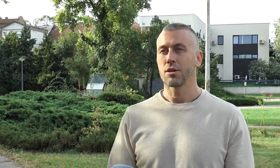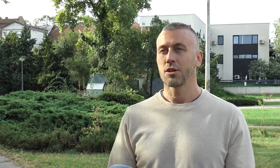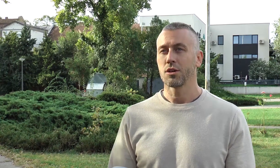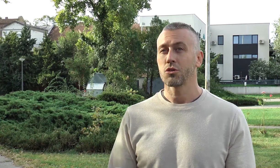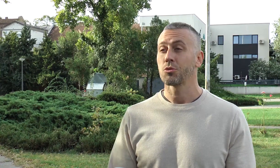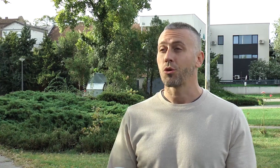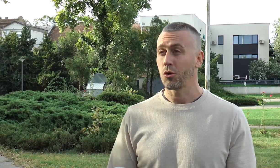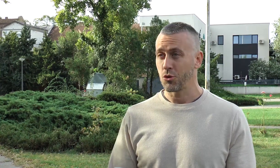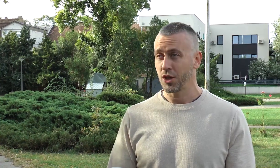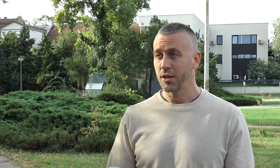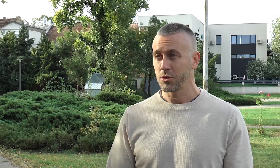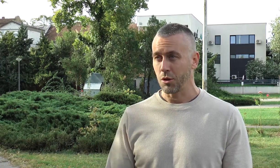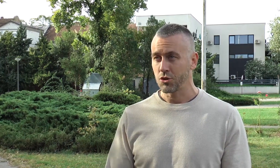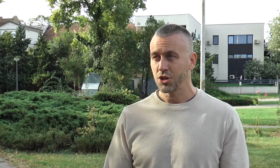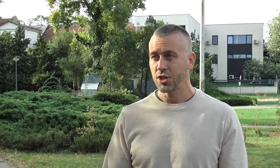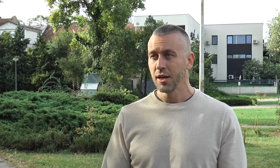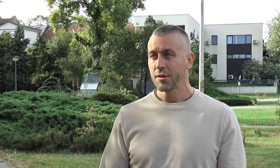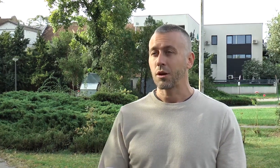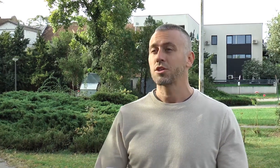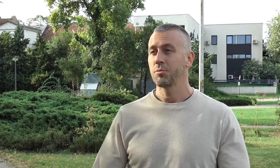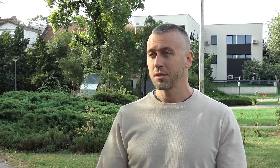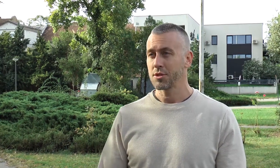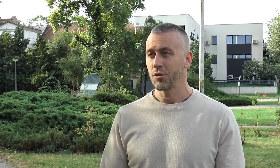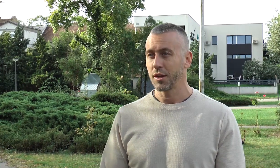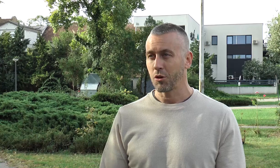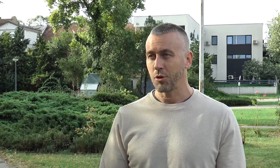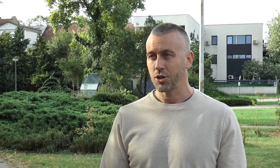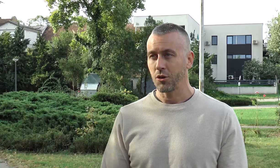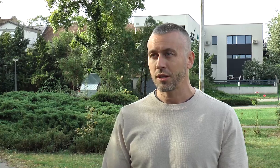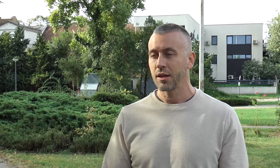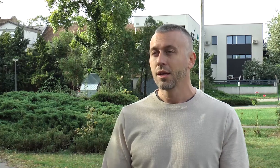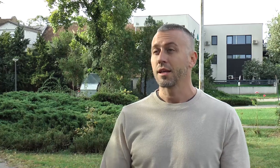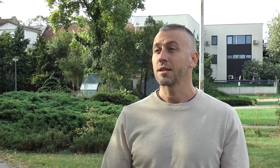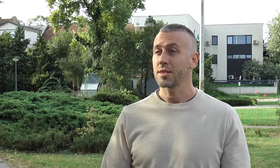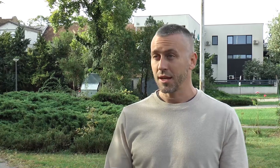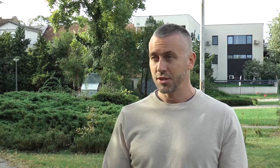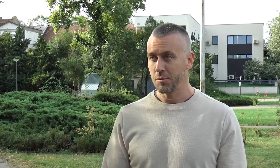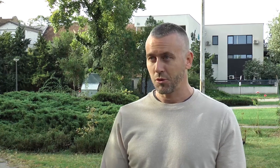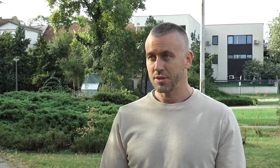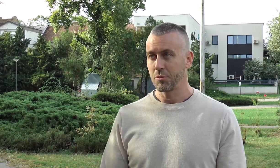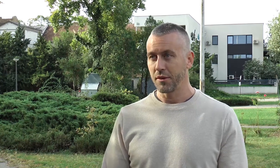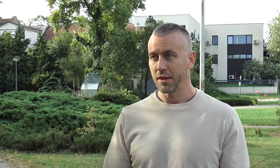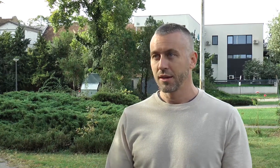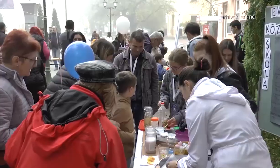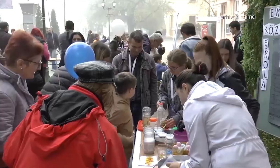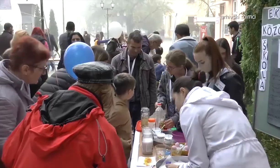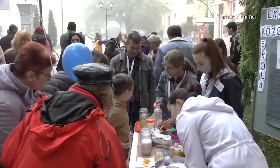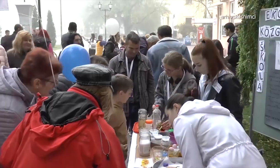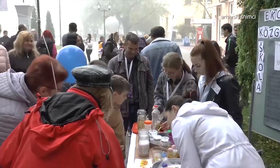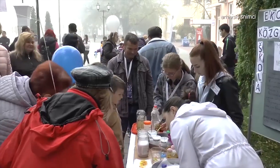Úgyhogy sokkal tömegesebb lesz, mint tavaly volt. És remélem a polgároknak sokkal érdekesebb is. Mint Stankin